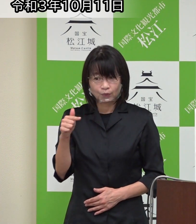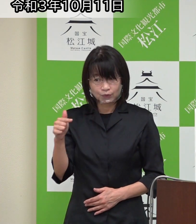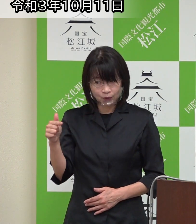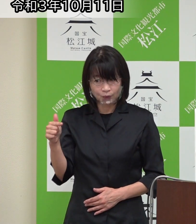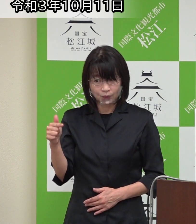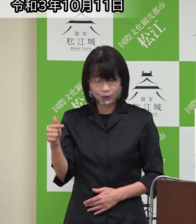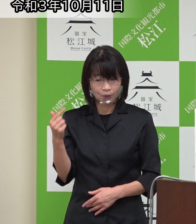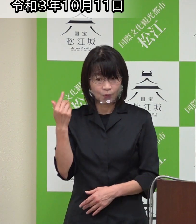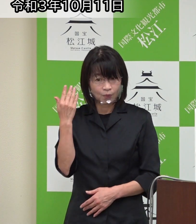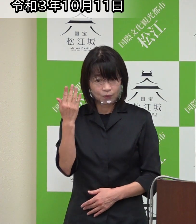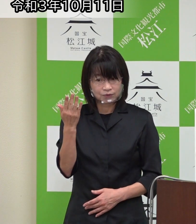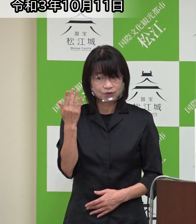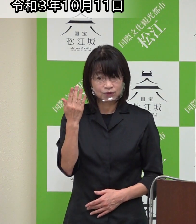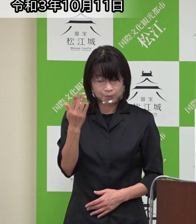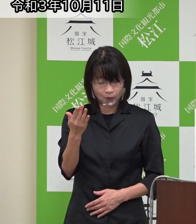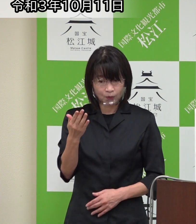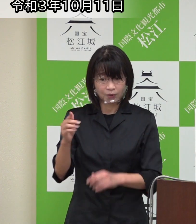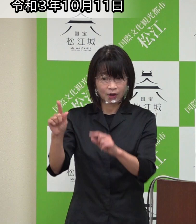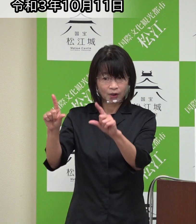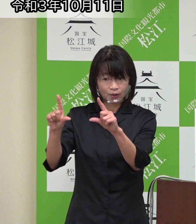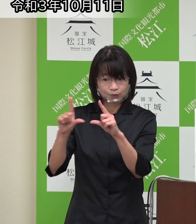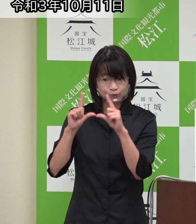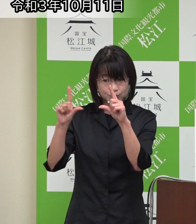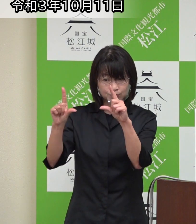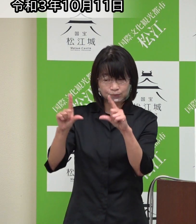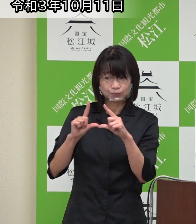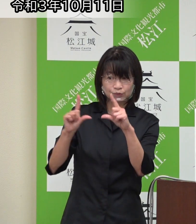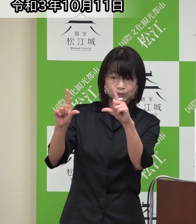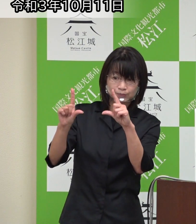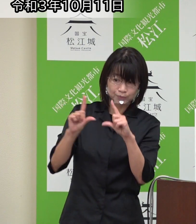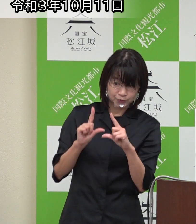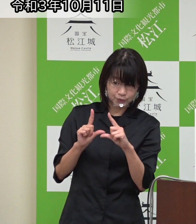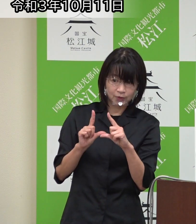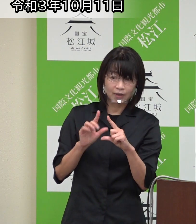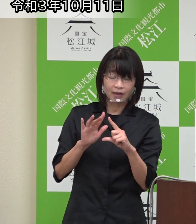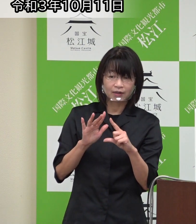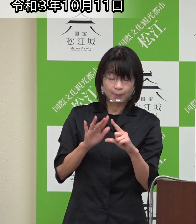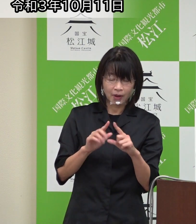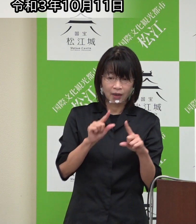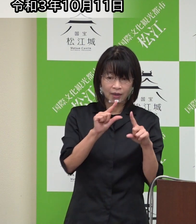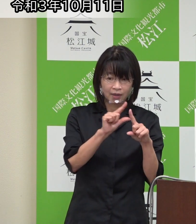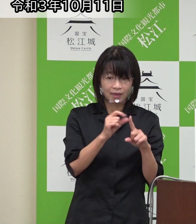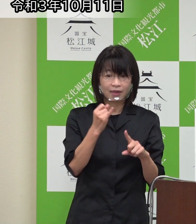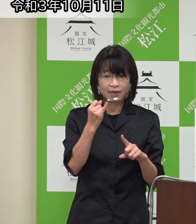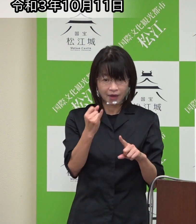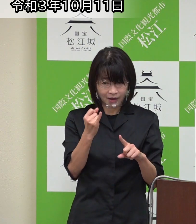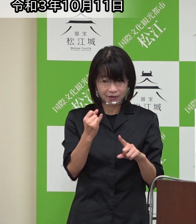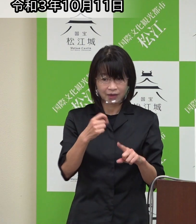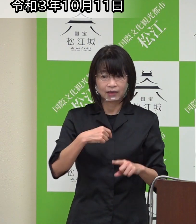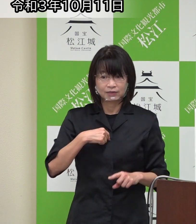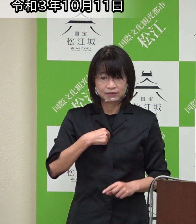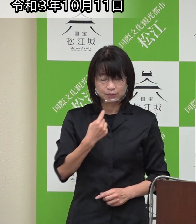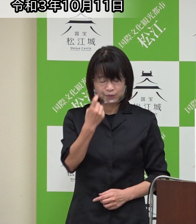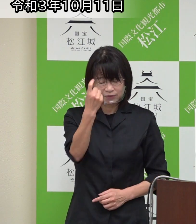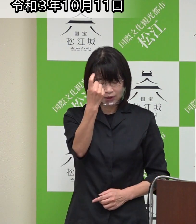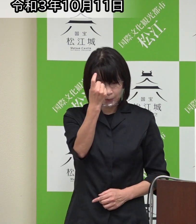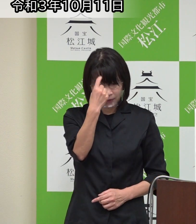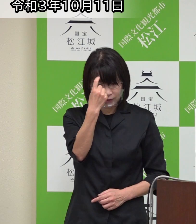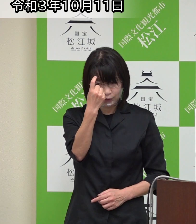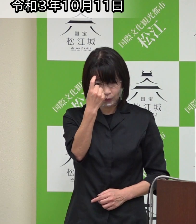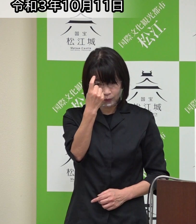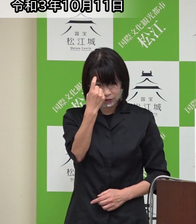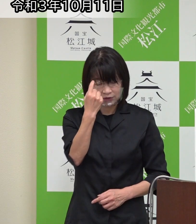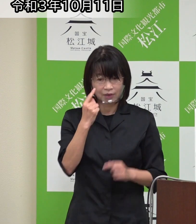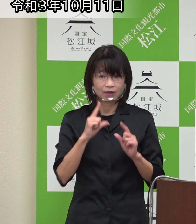、きめの細かい回答が AI で学んでできるようになるので、それをこうデータベースとして蓄積していきたいんですね。要